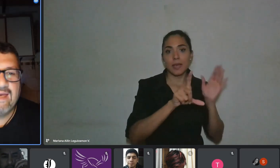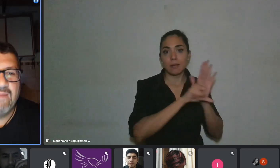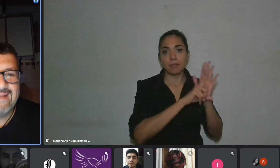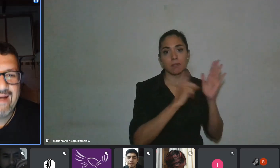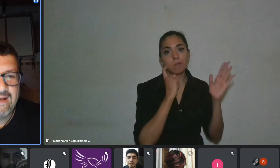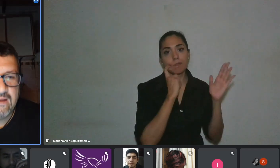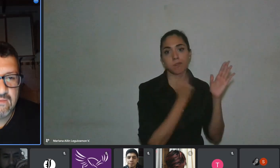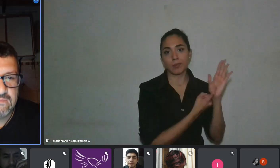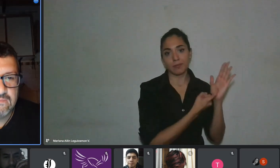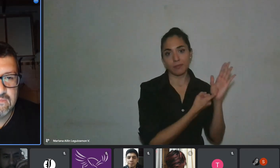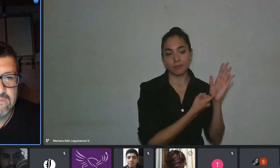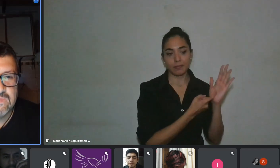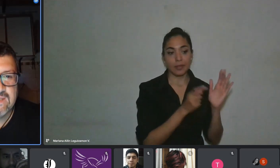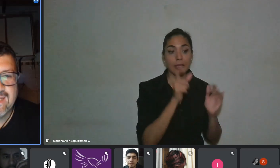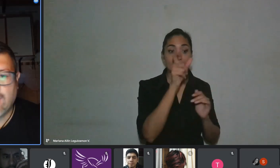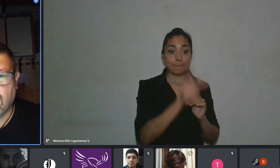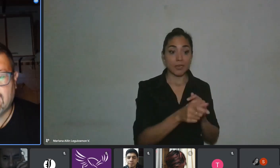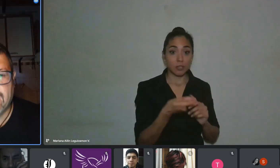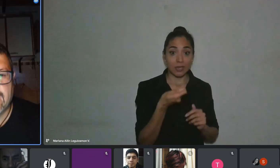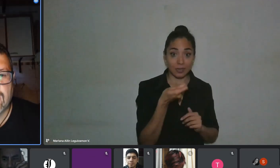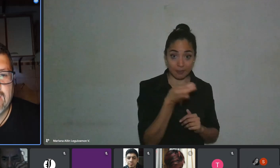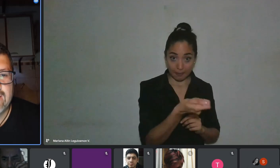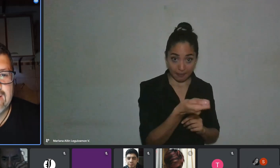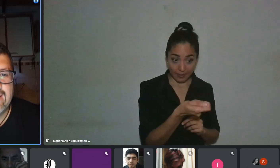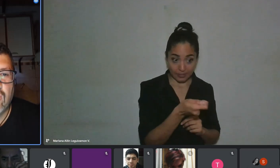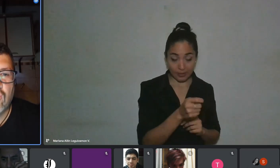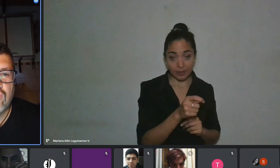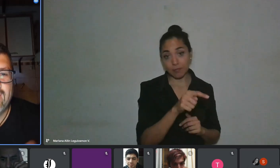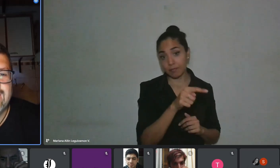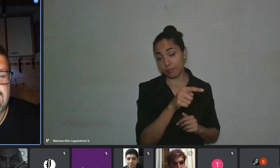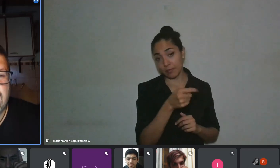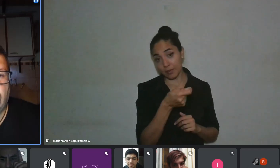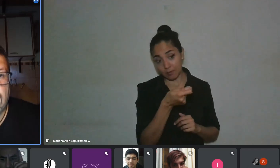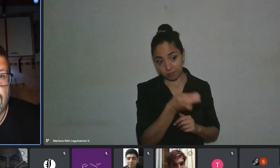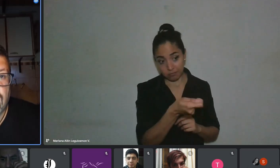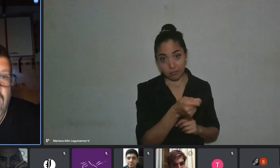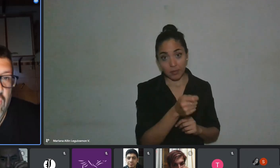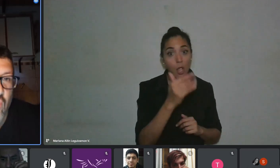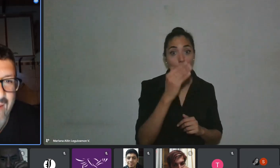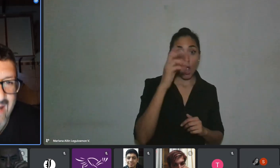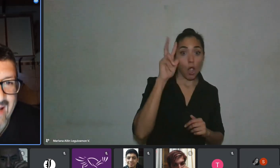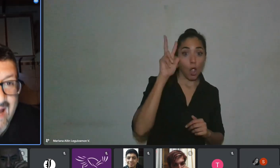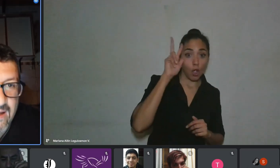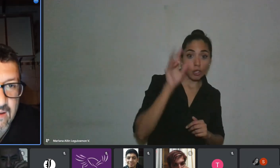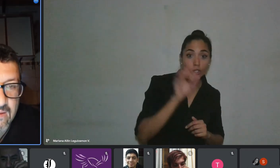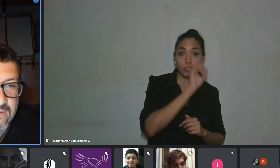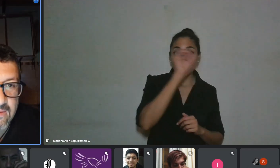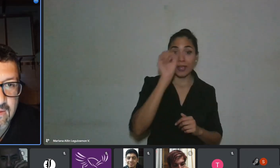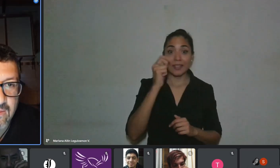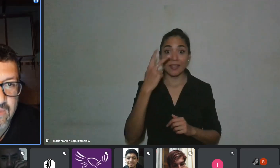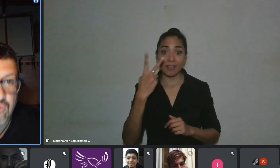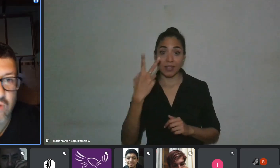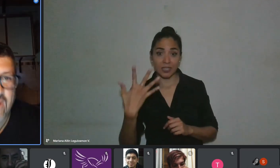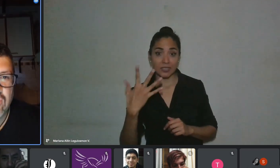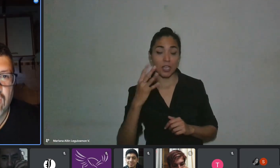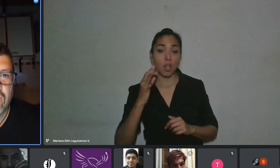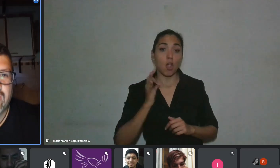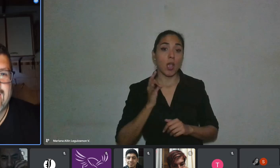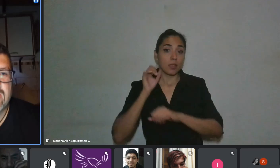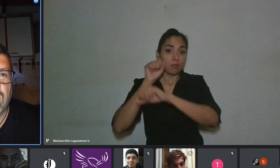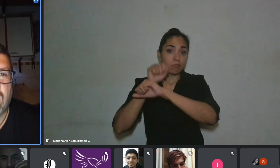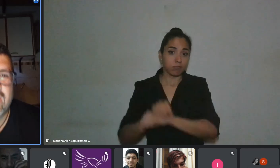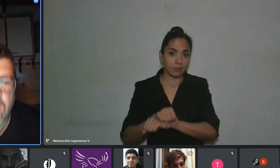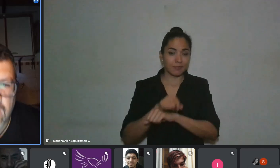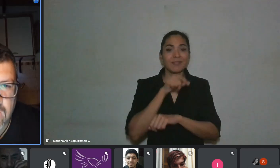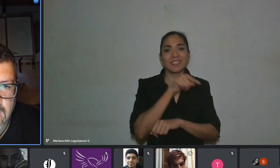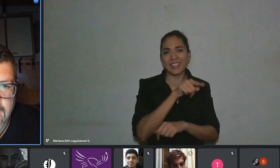El que matare, ¿sí?, a otra persona tiene de 8 a 25 años. Es una norma legal. Es una oración, no deja de